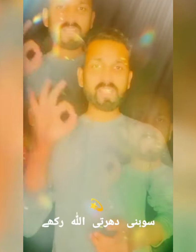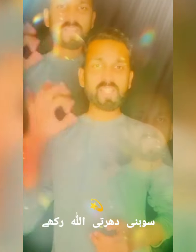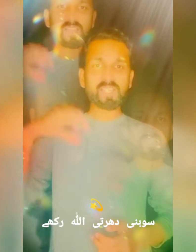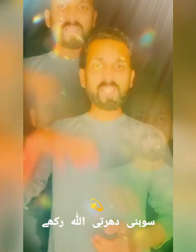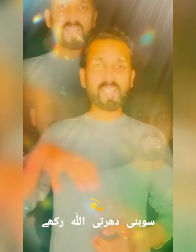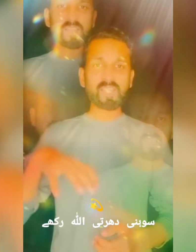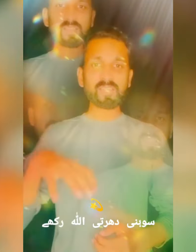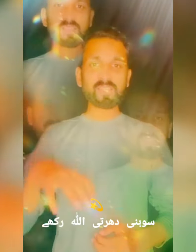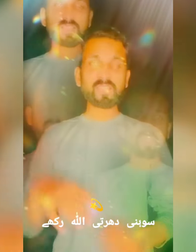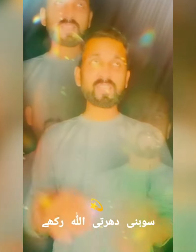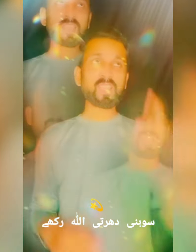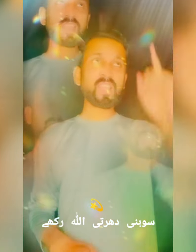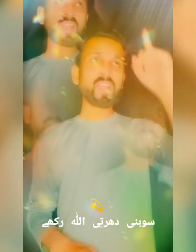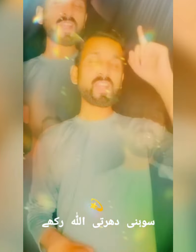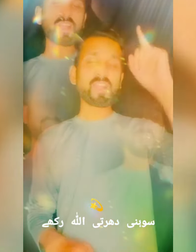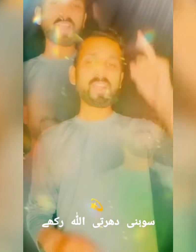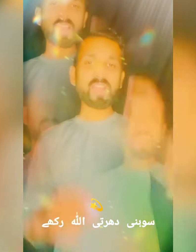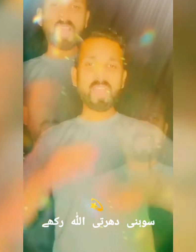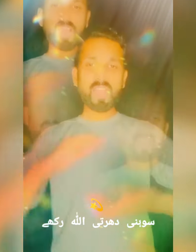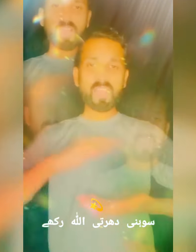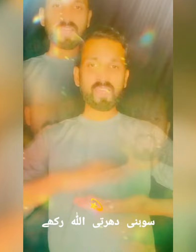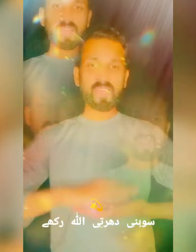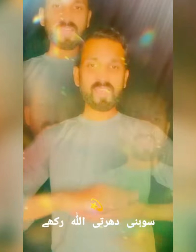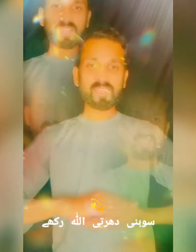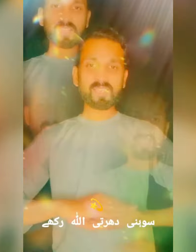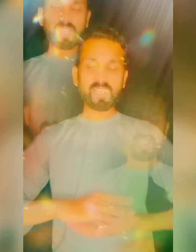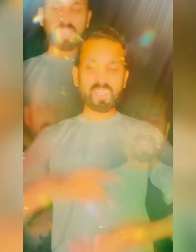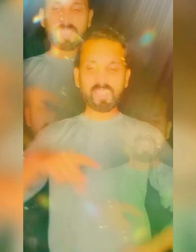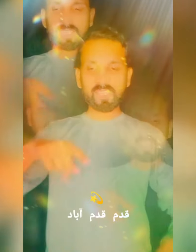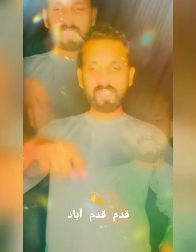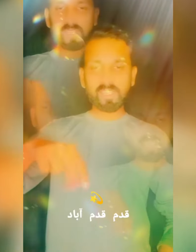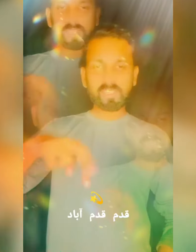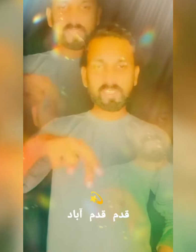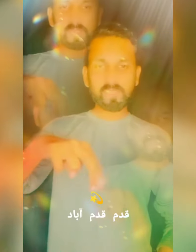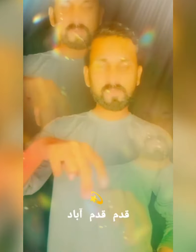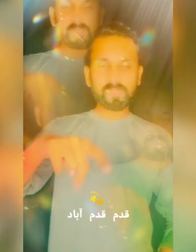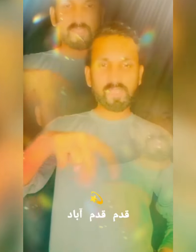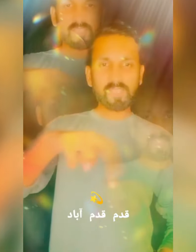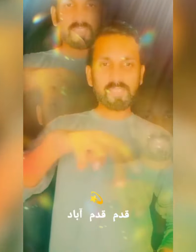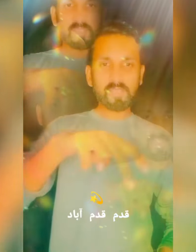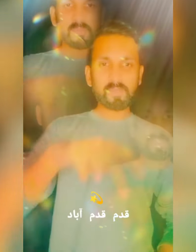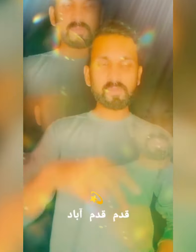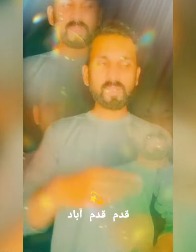सोनी धरती अल्लाह रखे कदम कदम